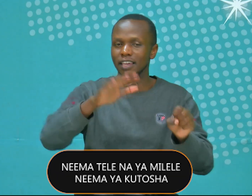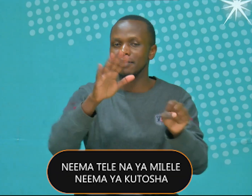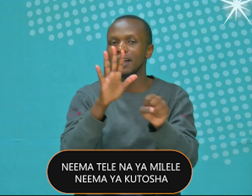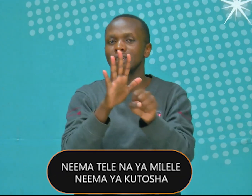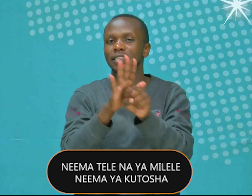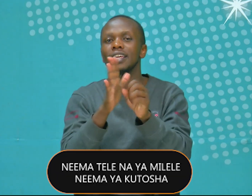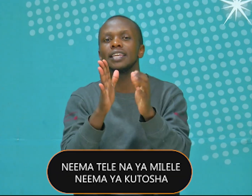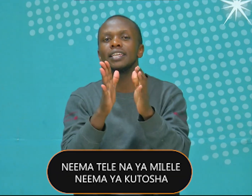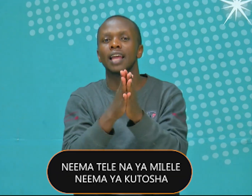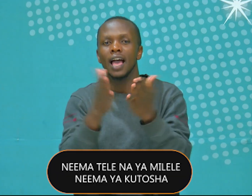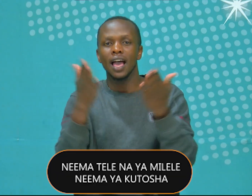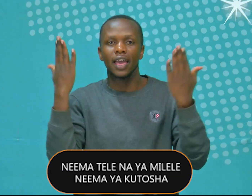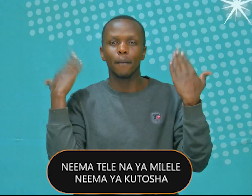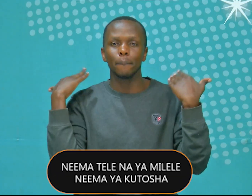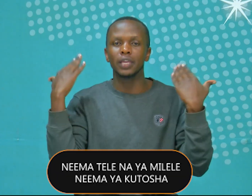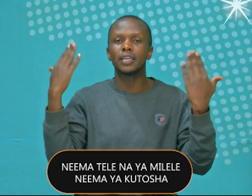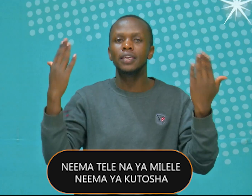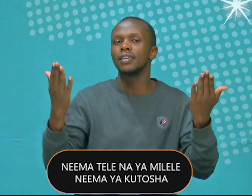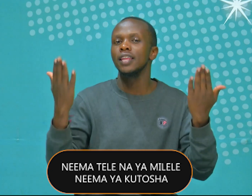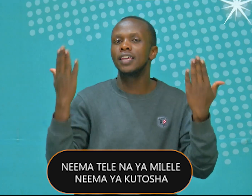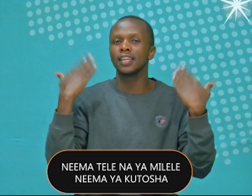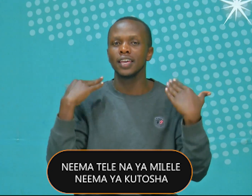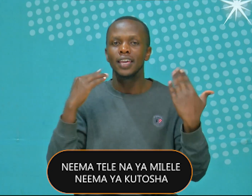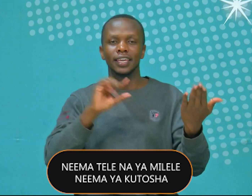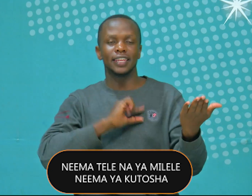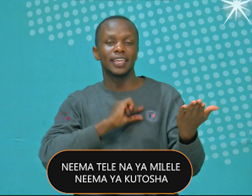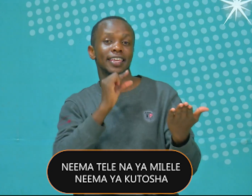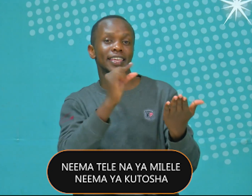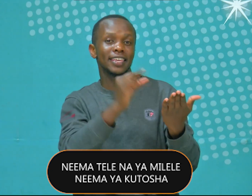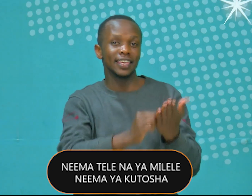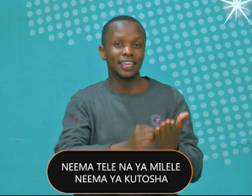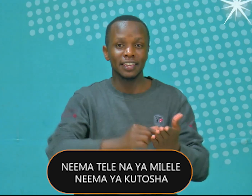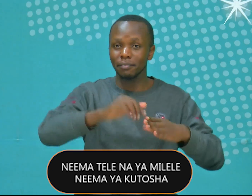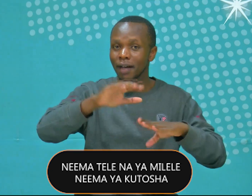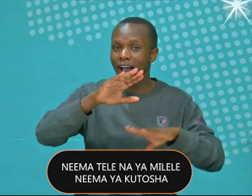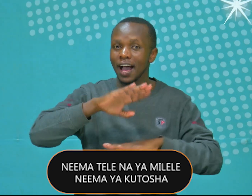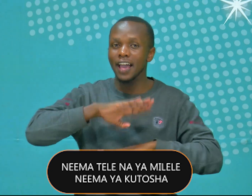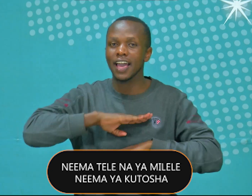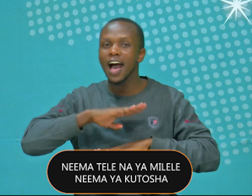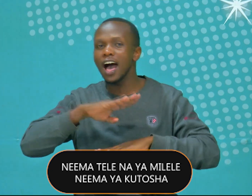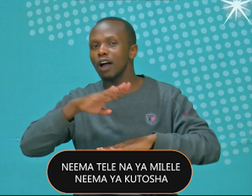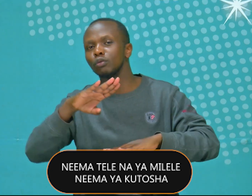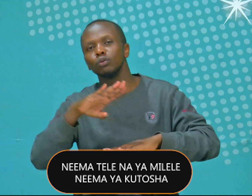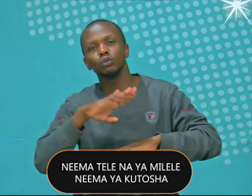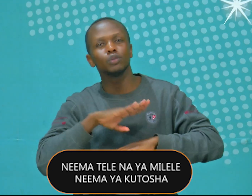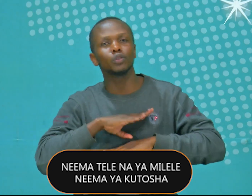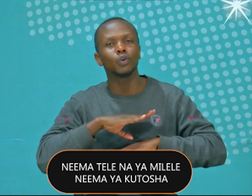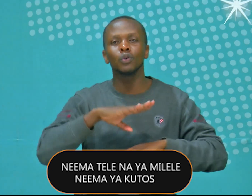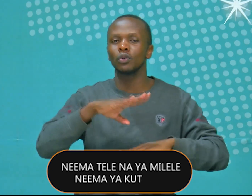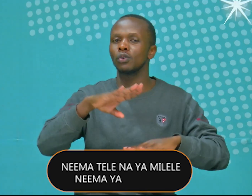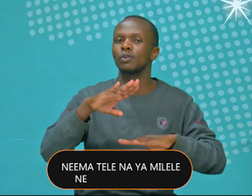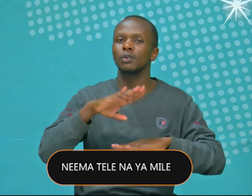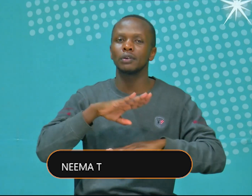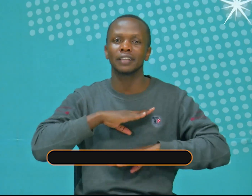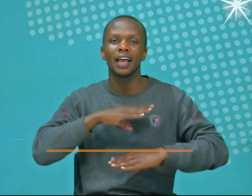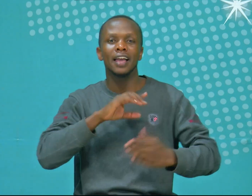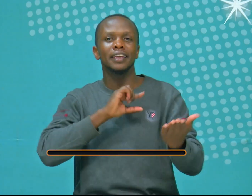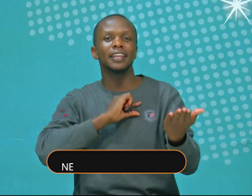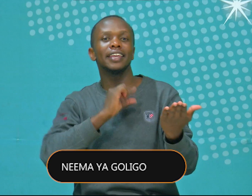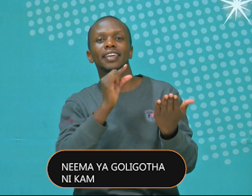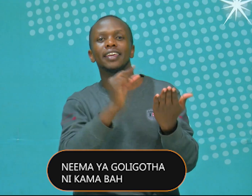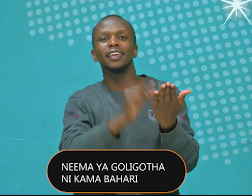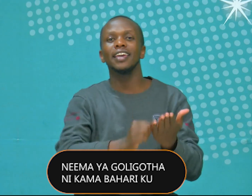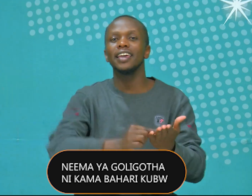bahari tele ya milele neema yangu eh neema ya